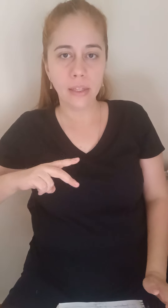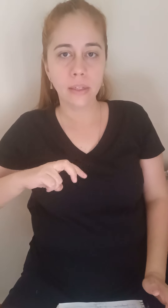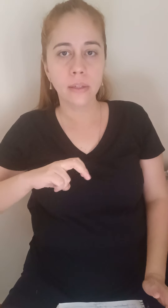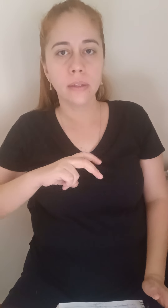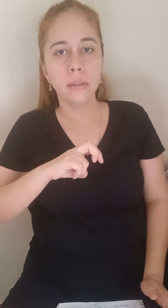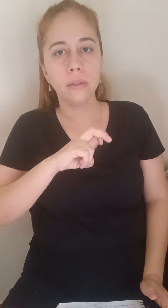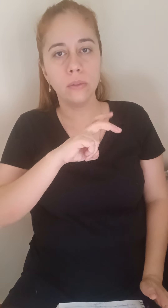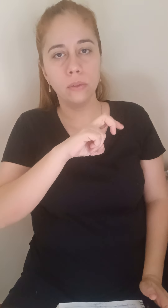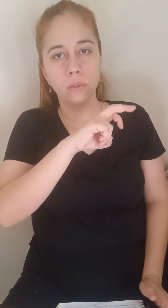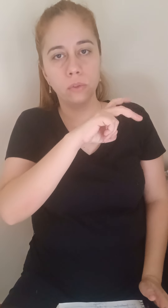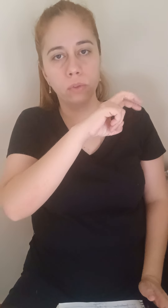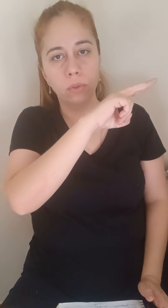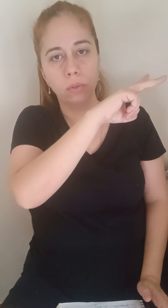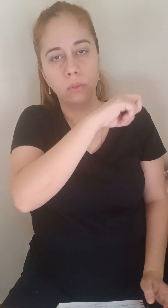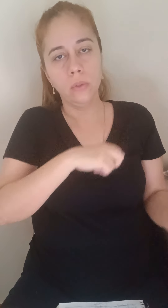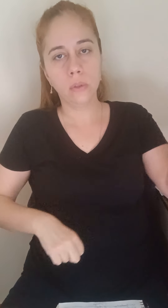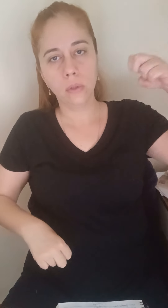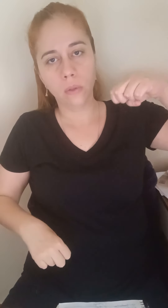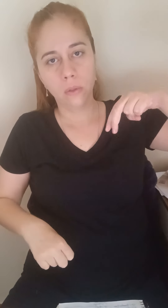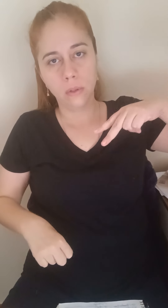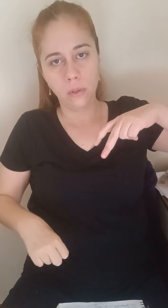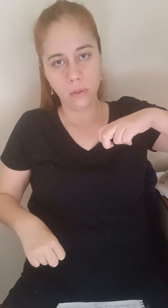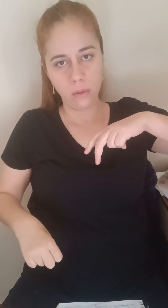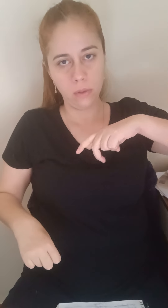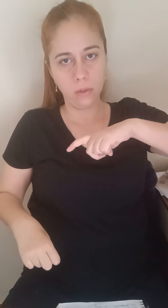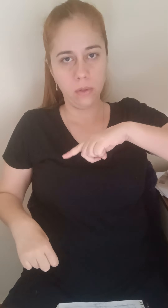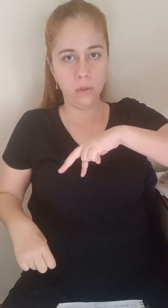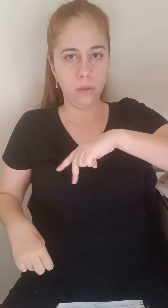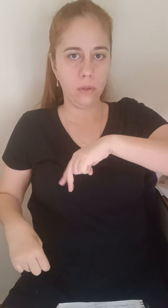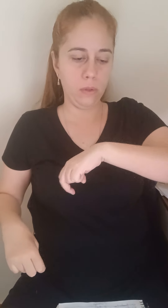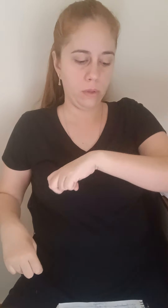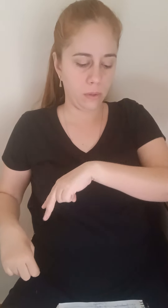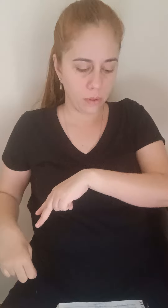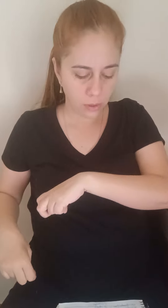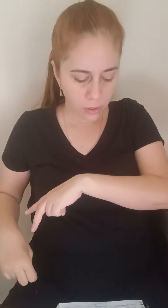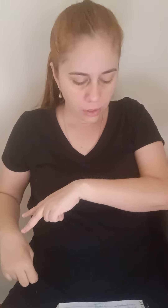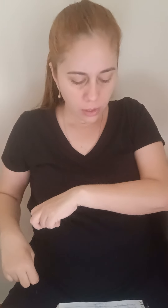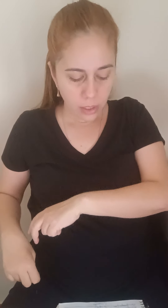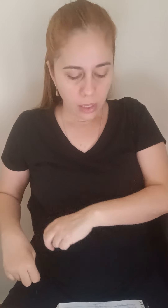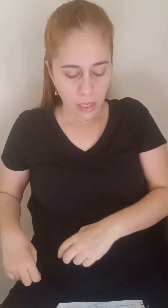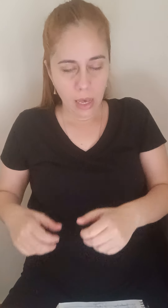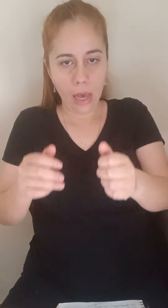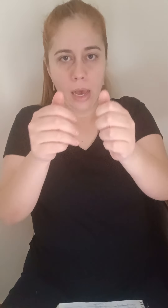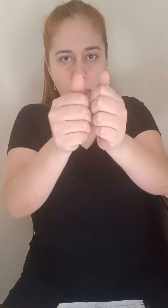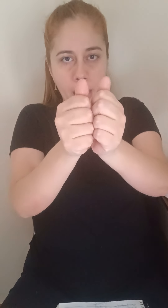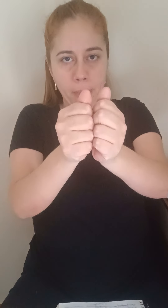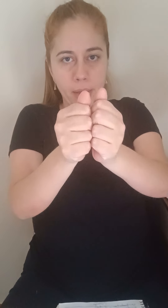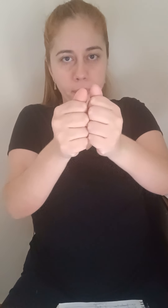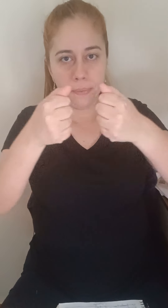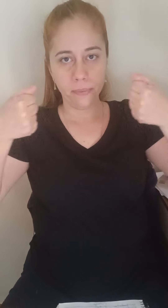escada. Armário.